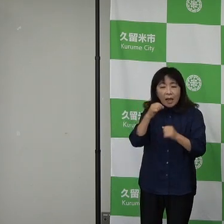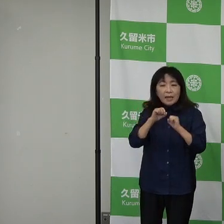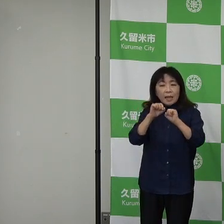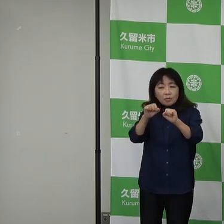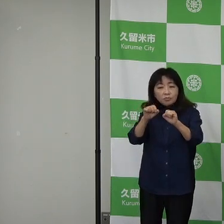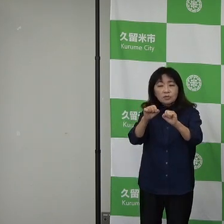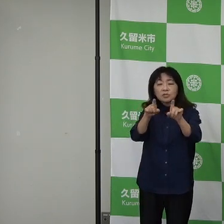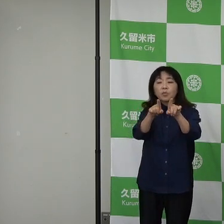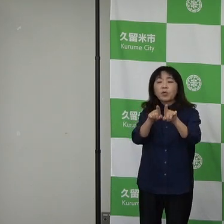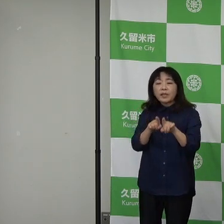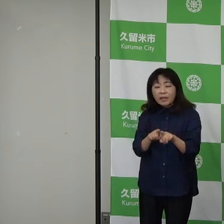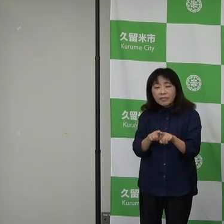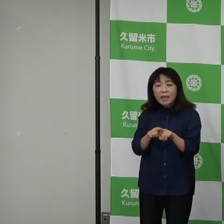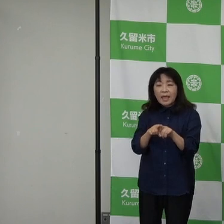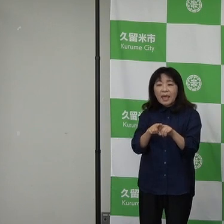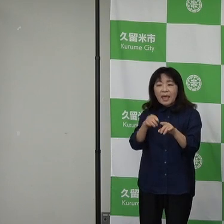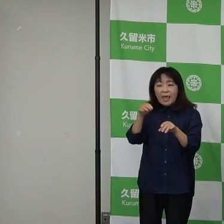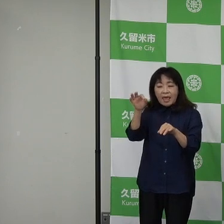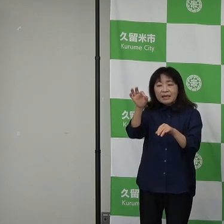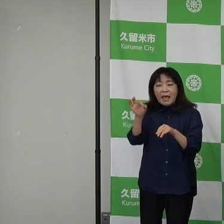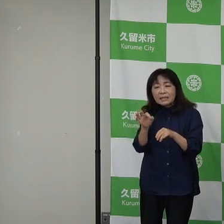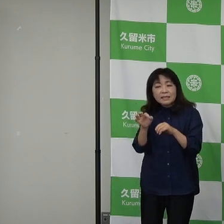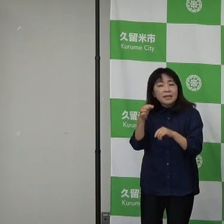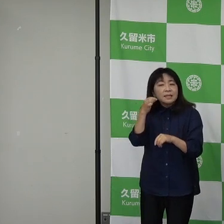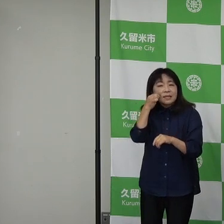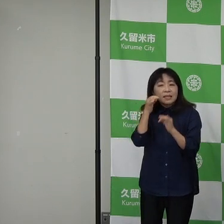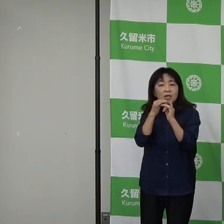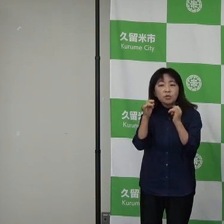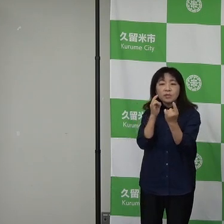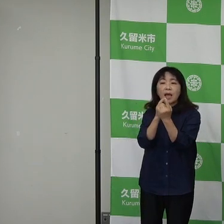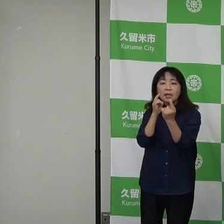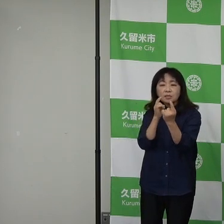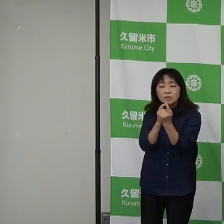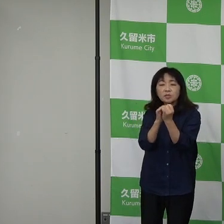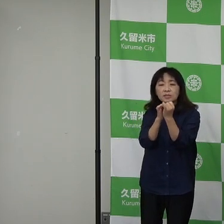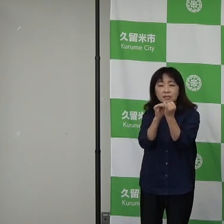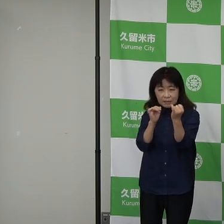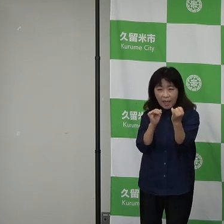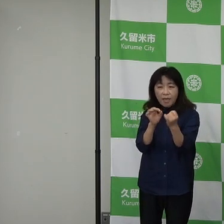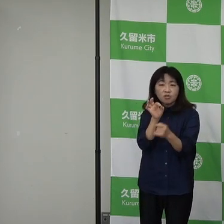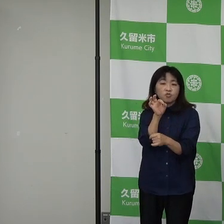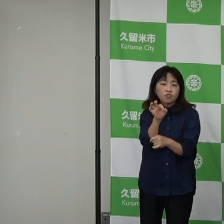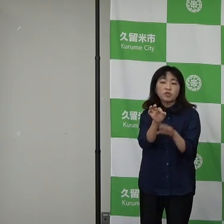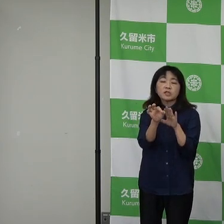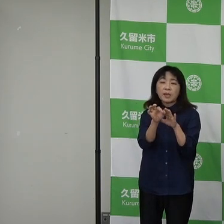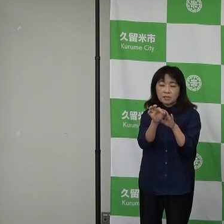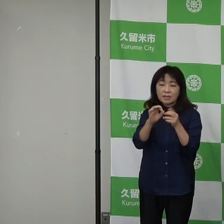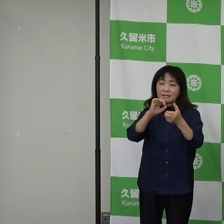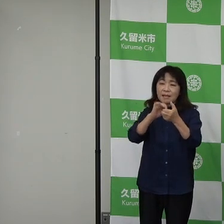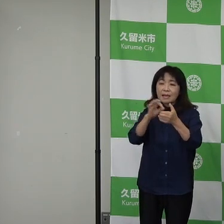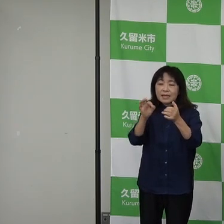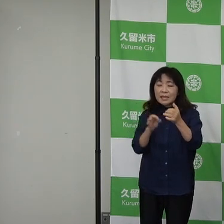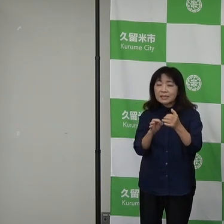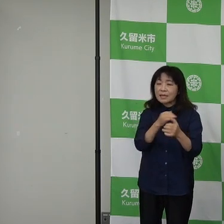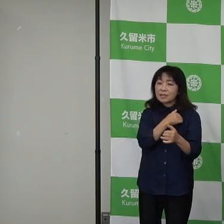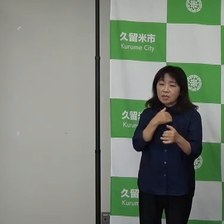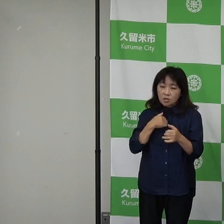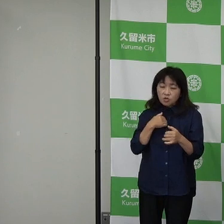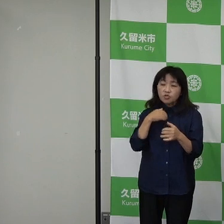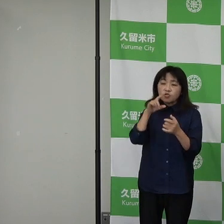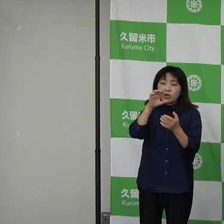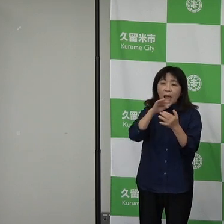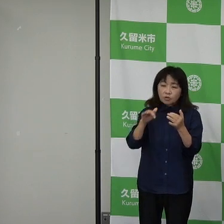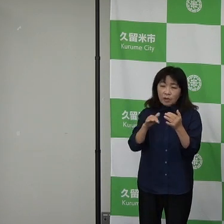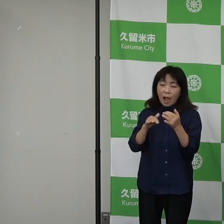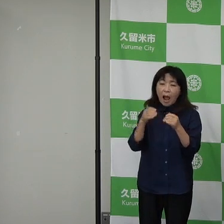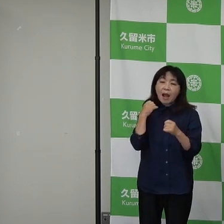い、減税しきれないと見込まれる方へ給付をいたします。定額減税可能額が令